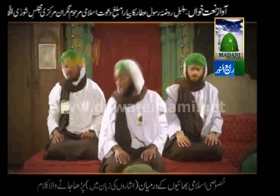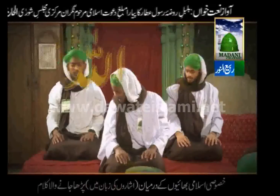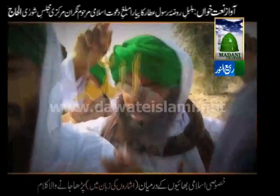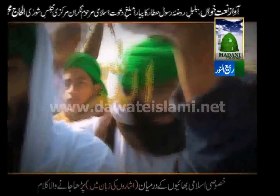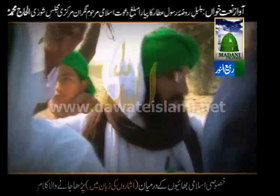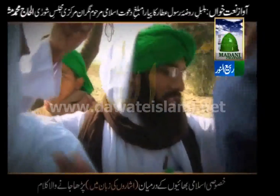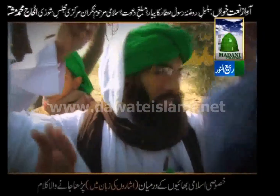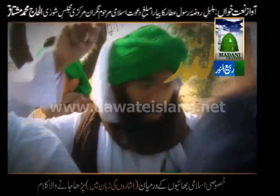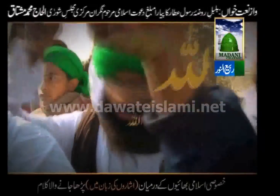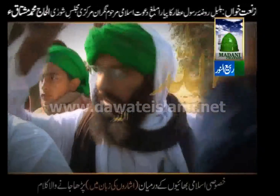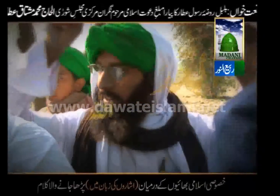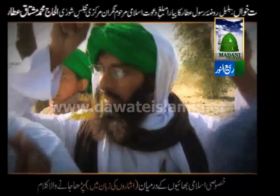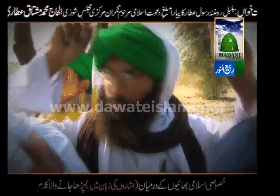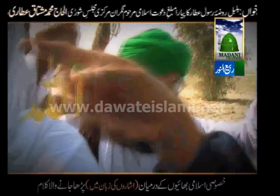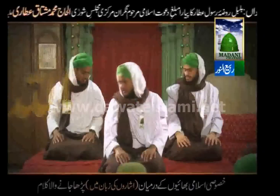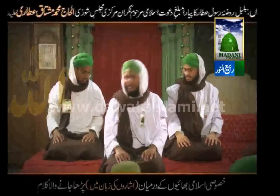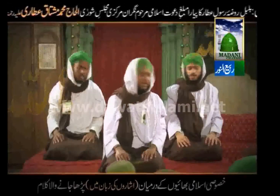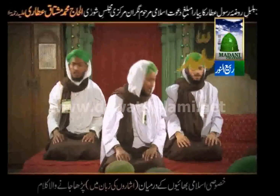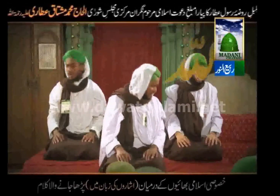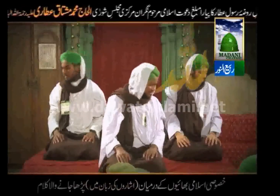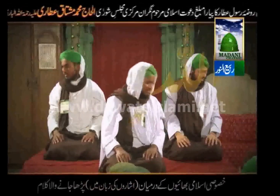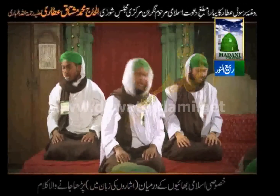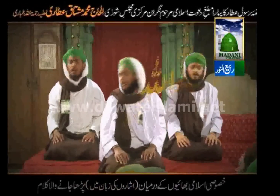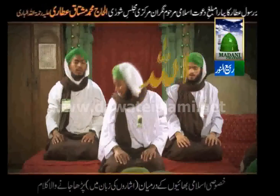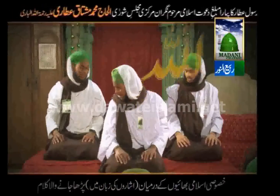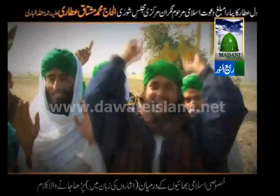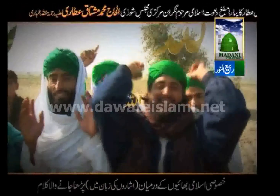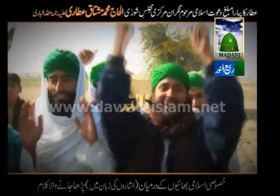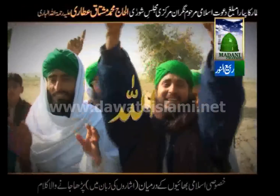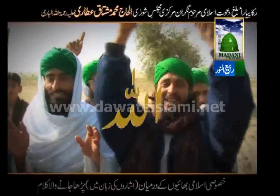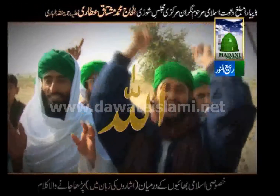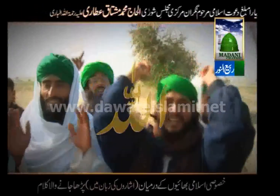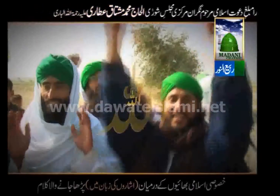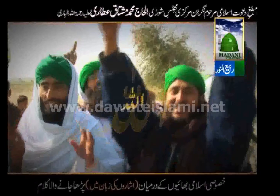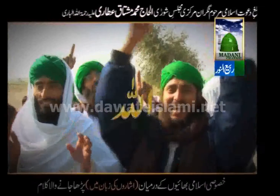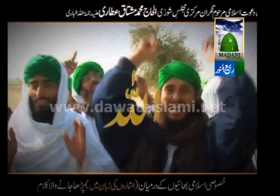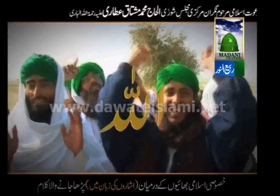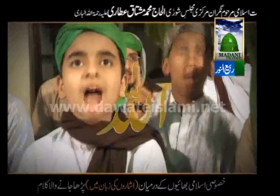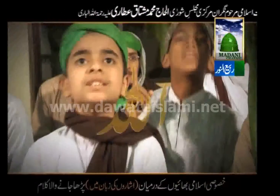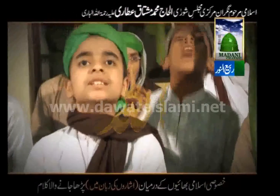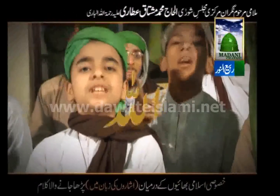اللہ